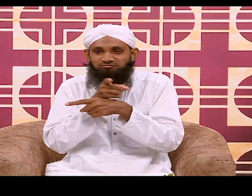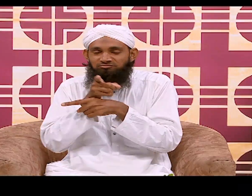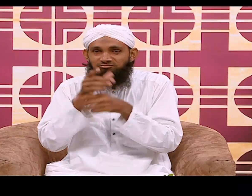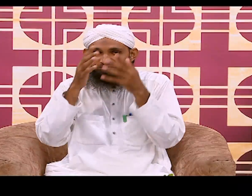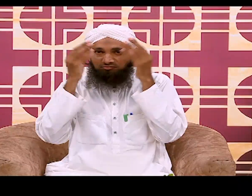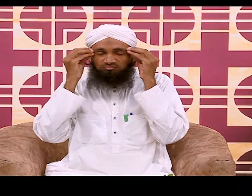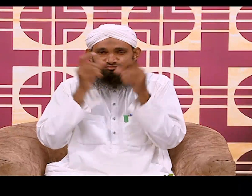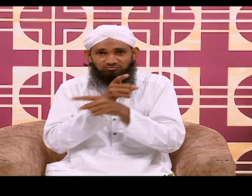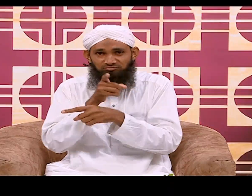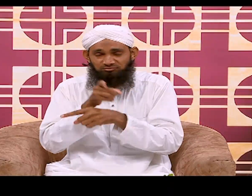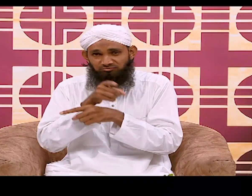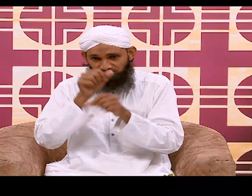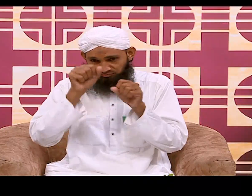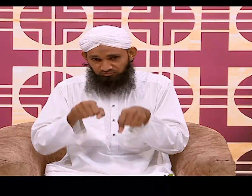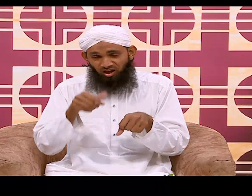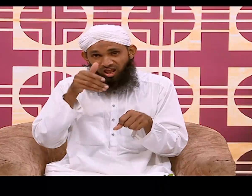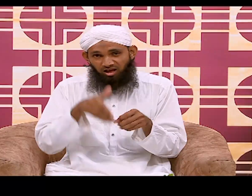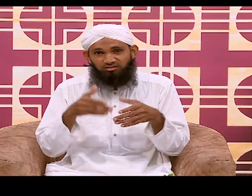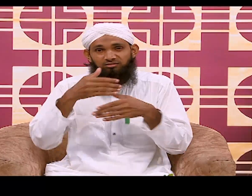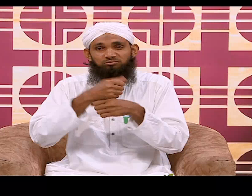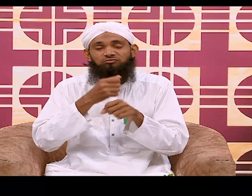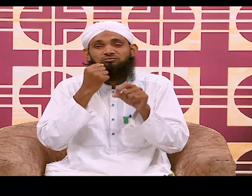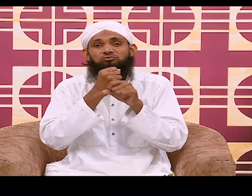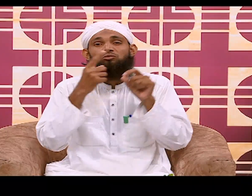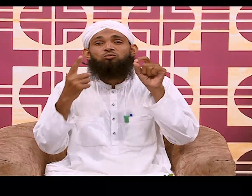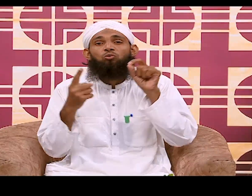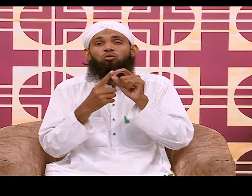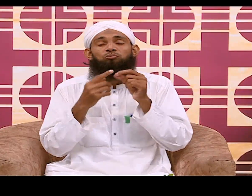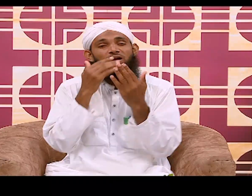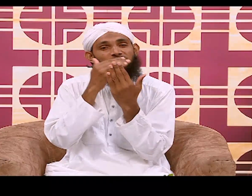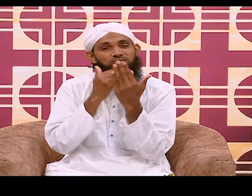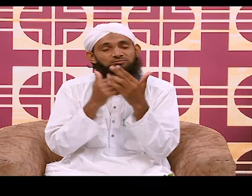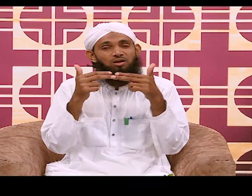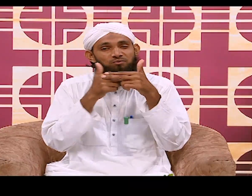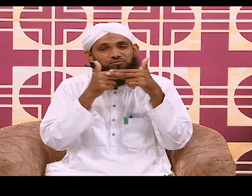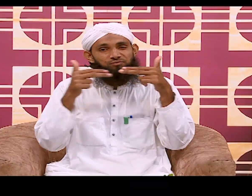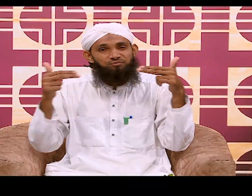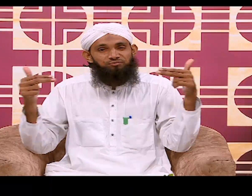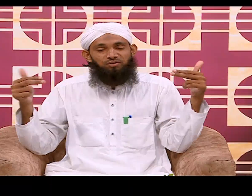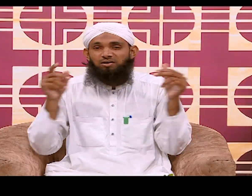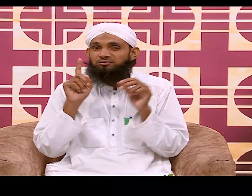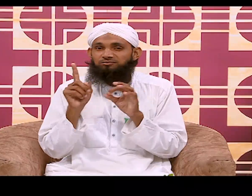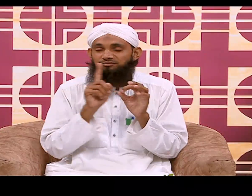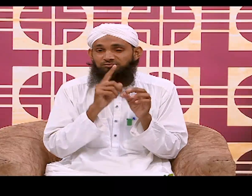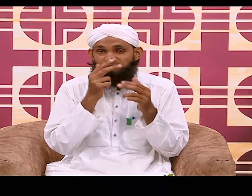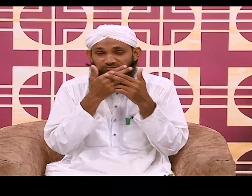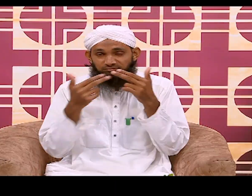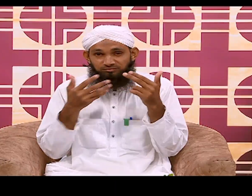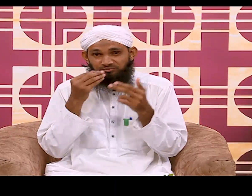آج ہم سرکار غوث اعظم رحمت اللہ علیہ کی سیرت پاک کے چند گوشے اور آپ کی چند نصیحتیں سننے